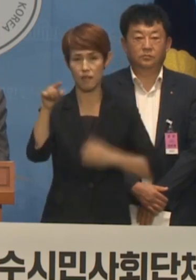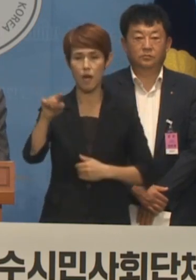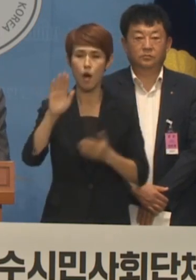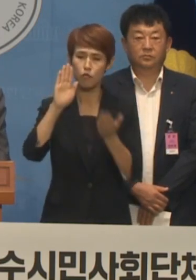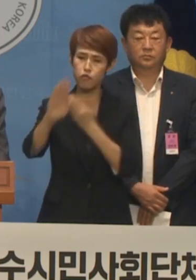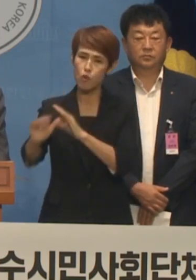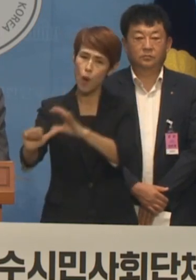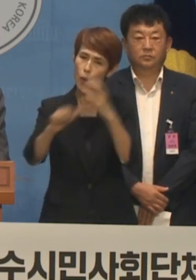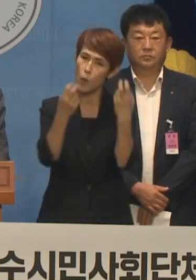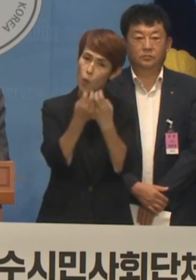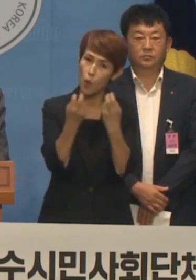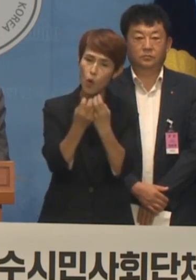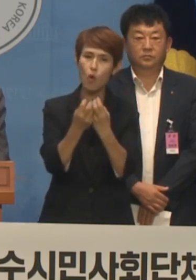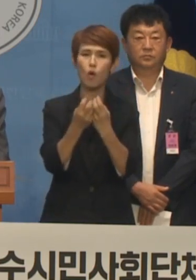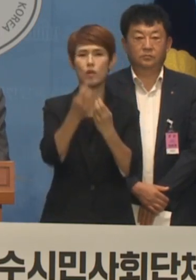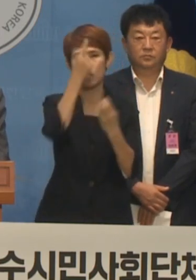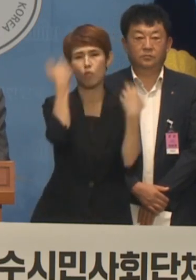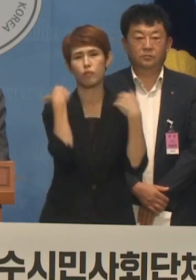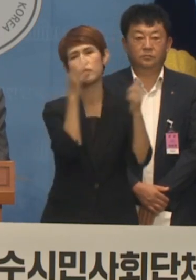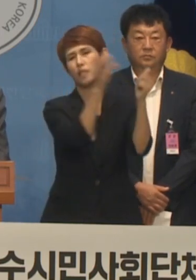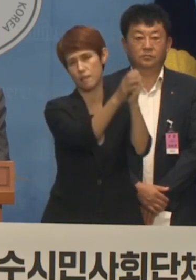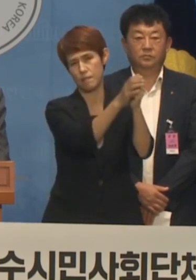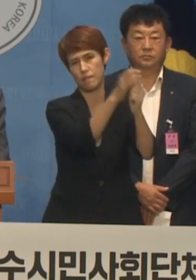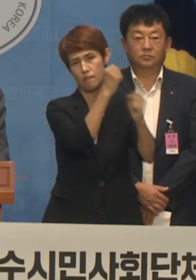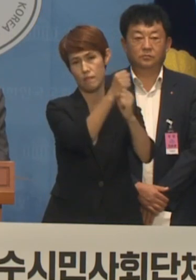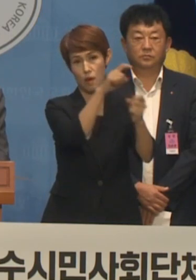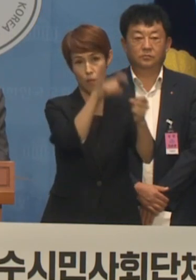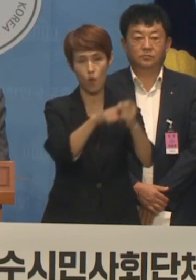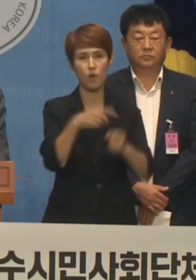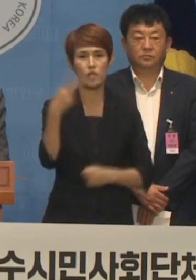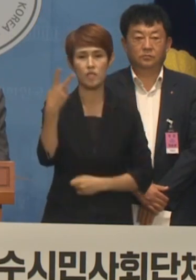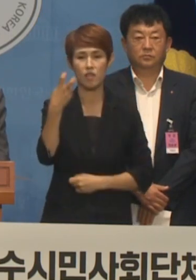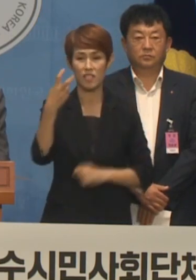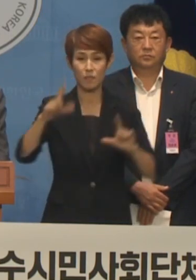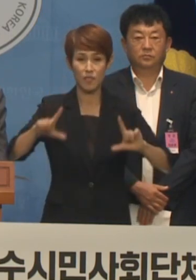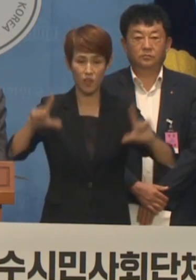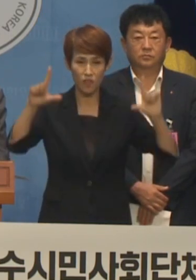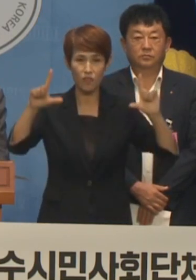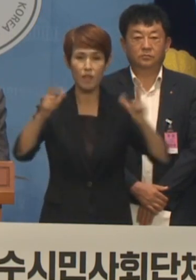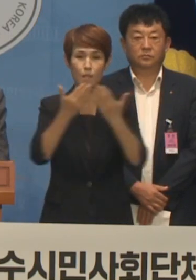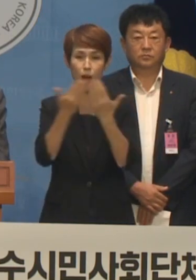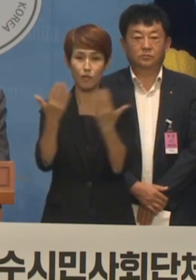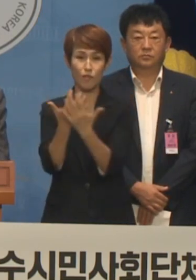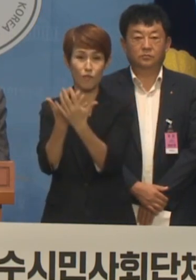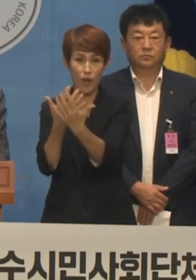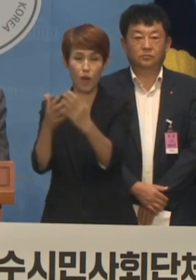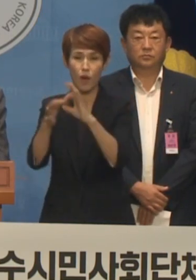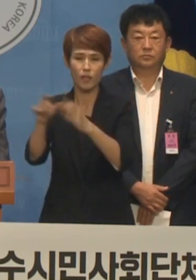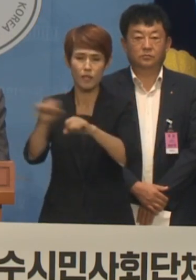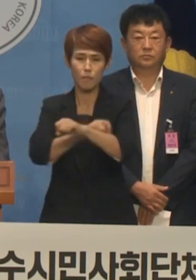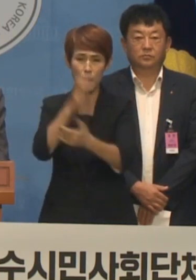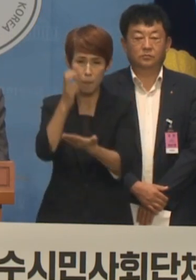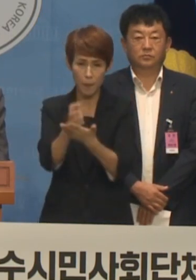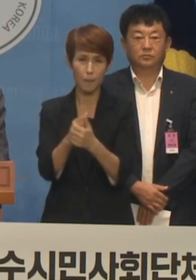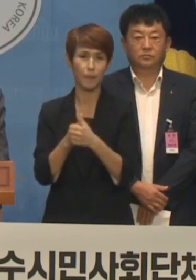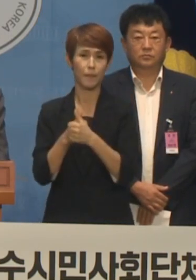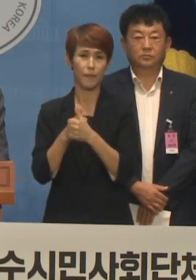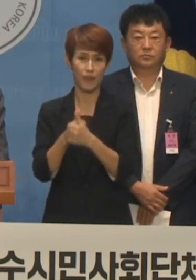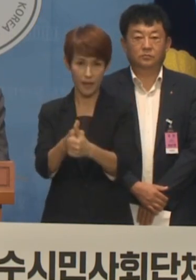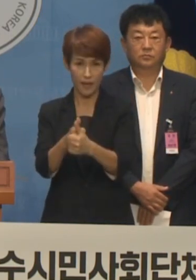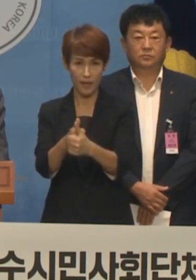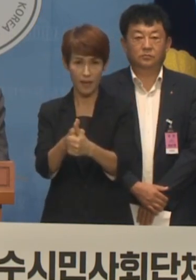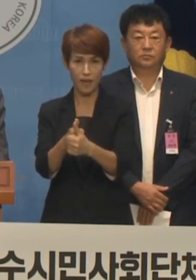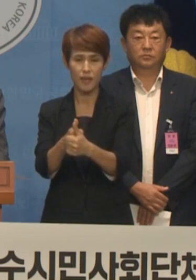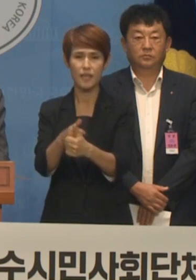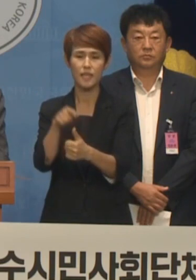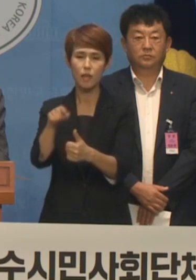활용을 국가 책임으로 완수하기 위한 2022년 여수 박람회 사후 활용 특별법의 근간을 준수하여 여수